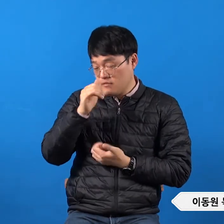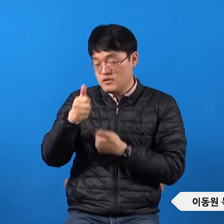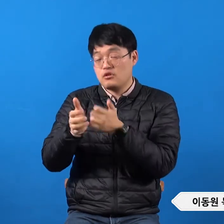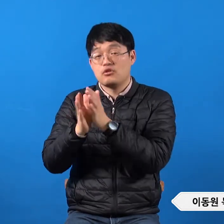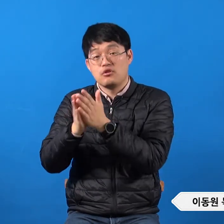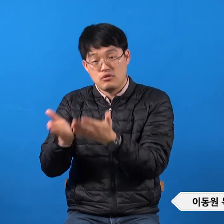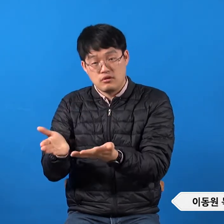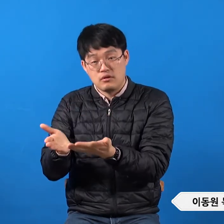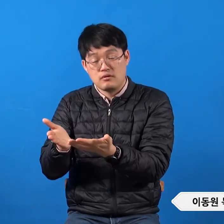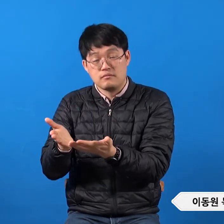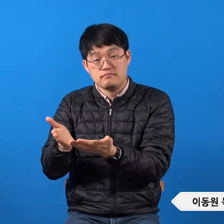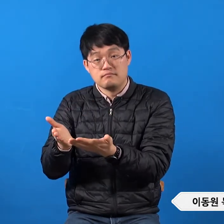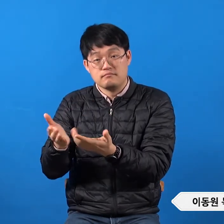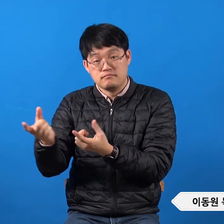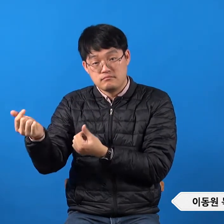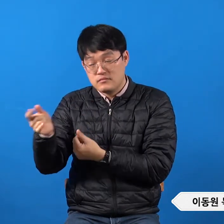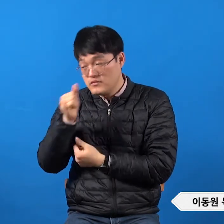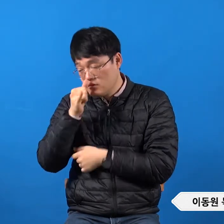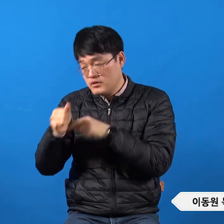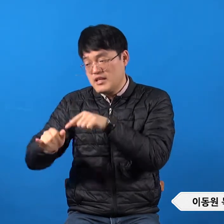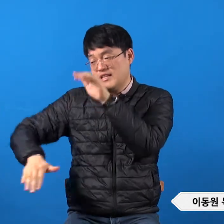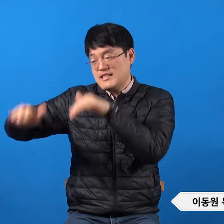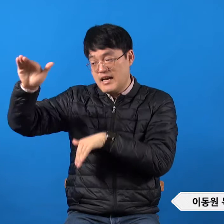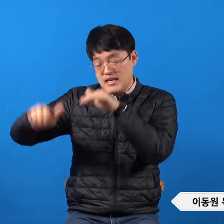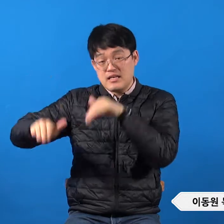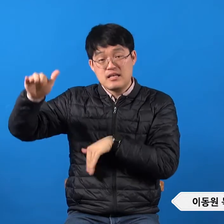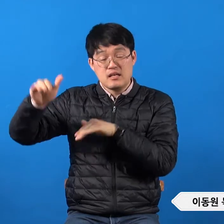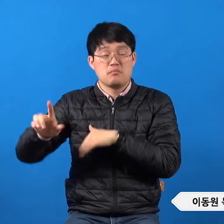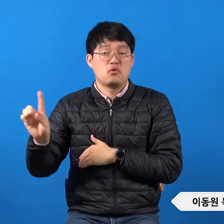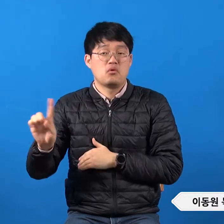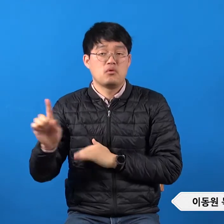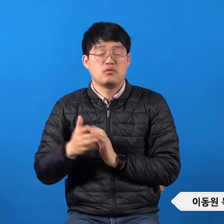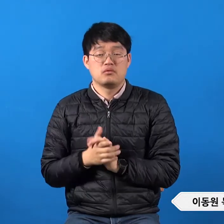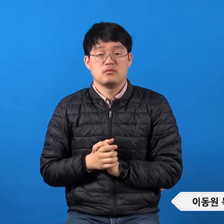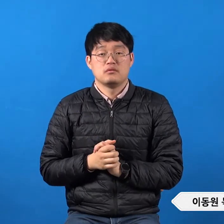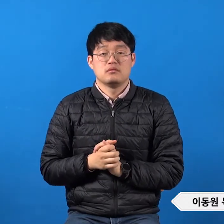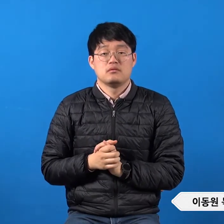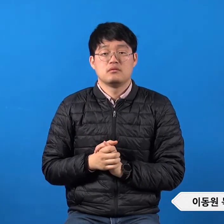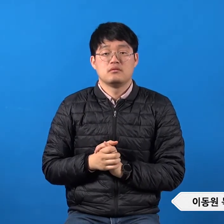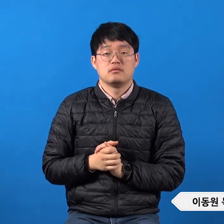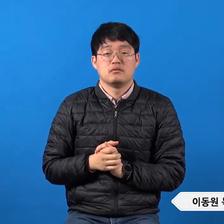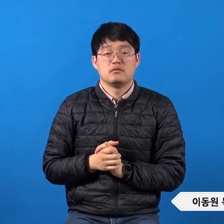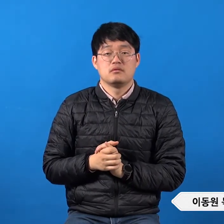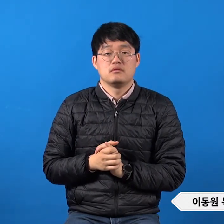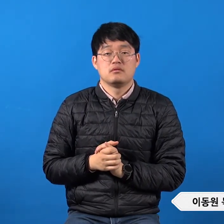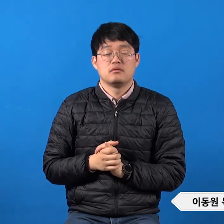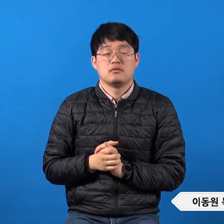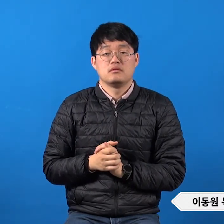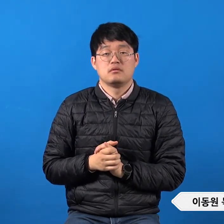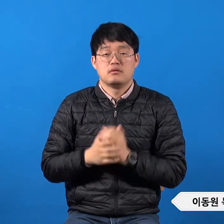한다고 말합니다. 그런데 스토익과 성경의 가르침의 차이는 어디에 있느냐면